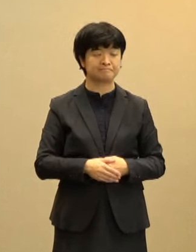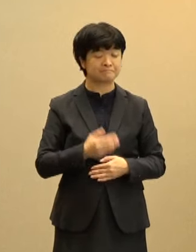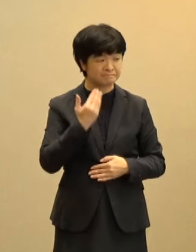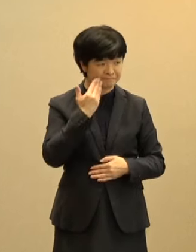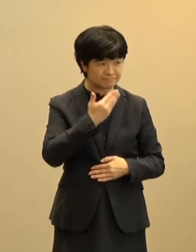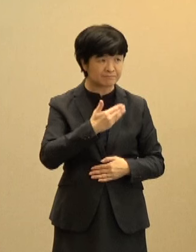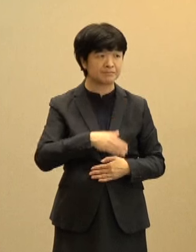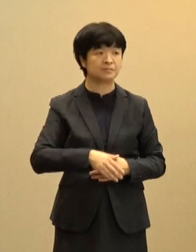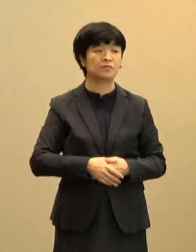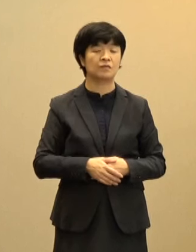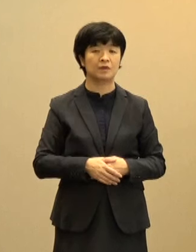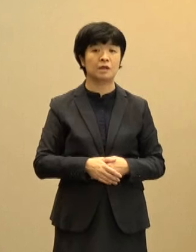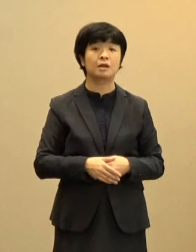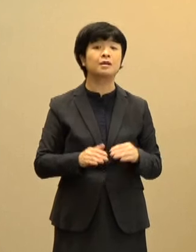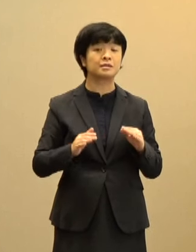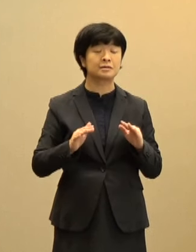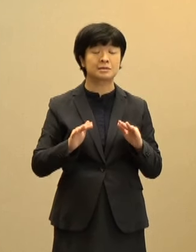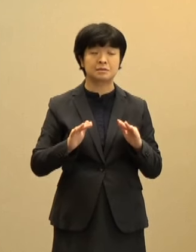それで言いますと、